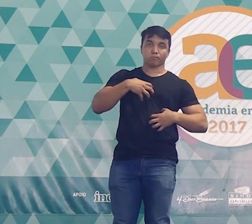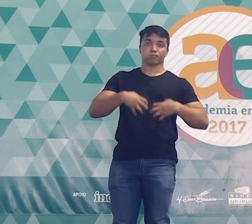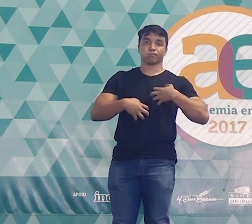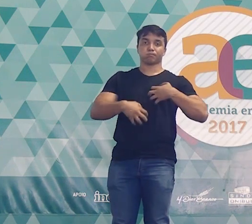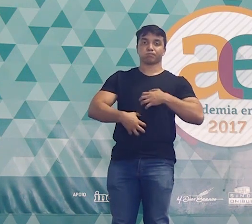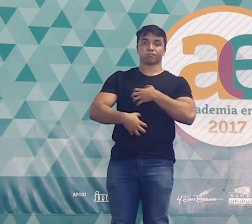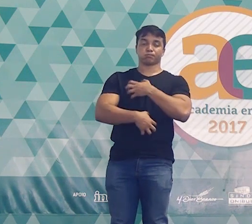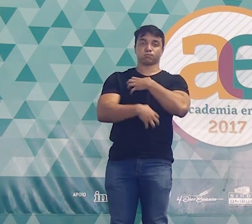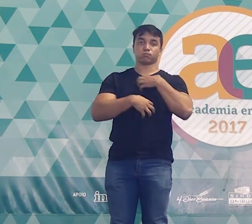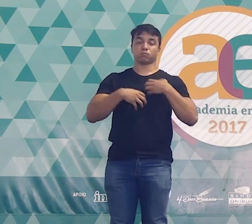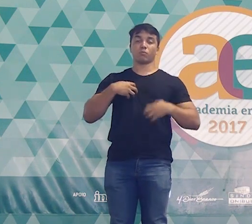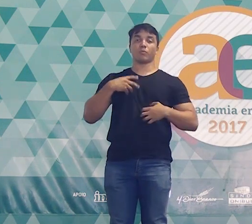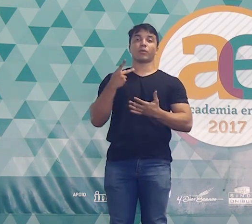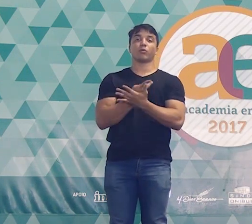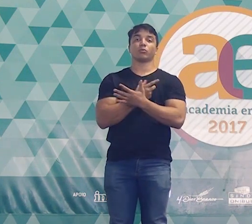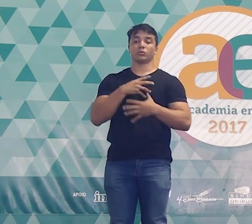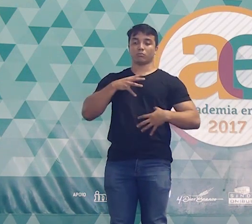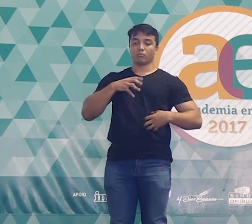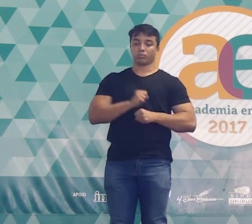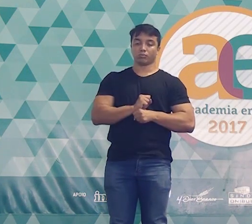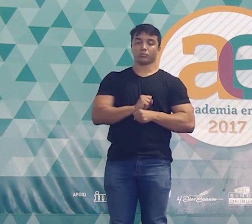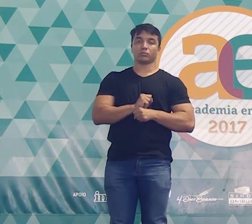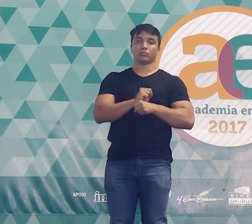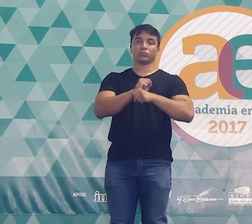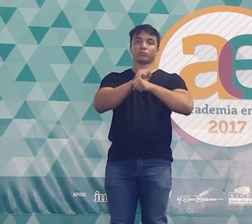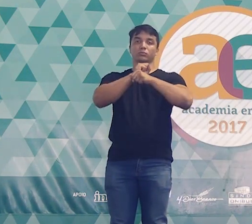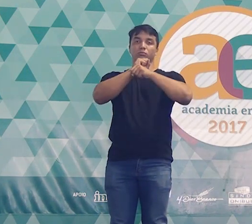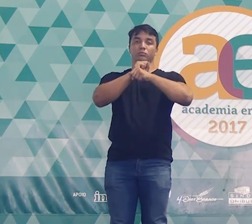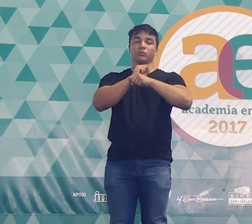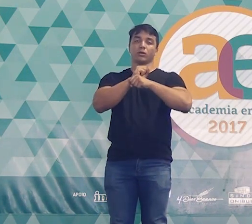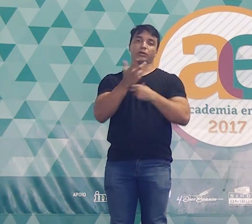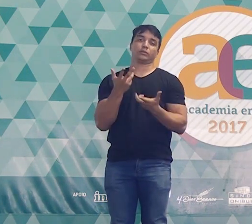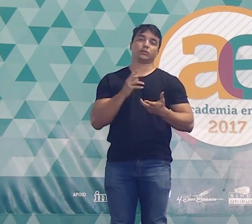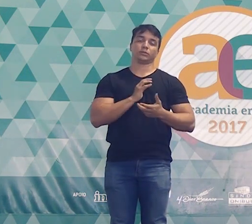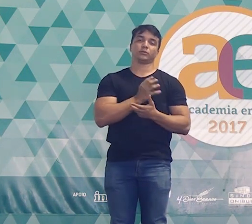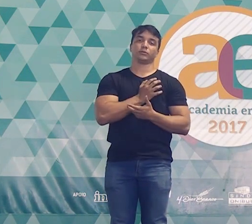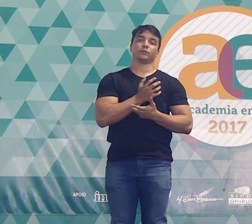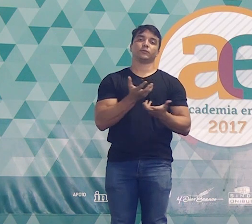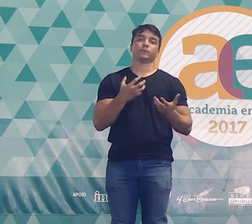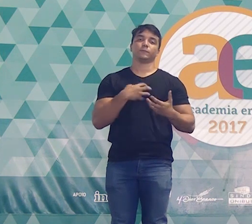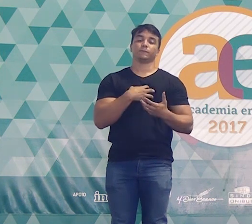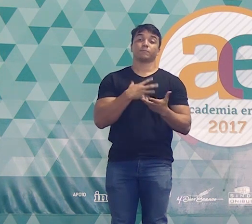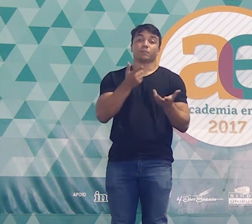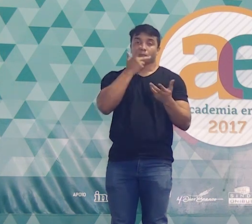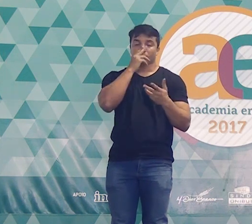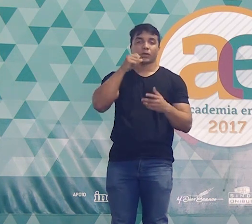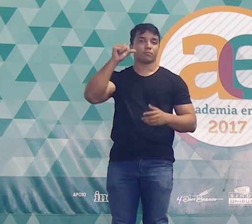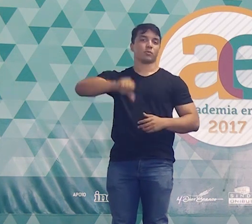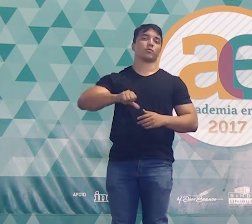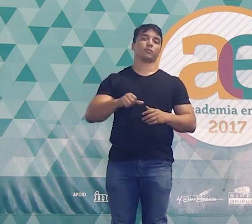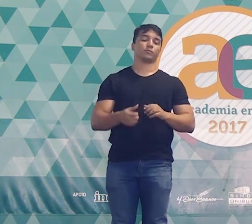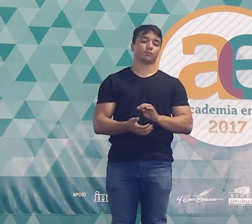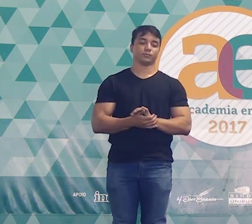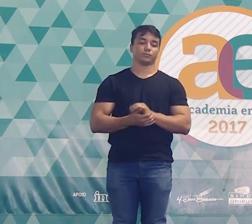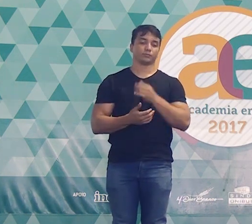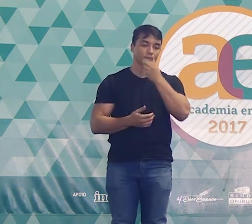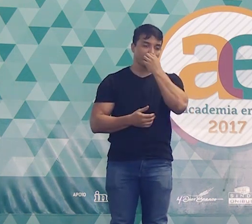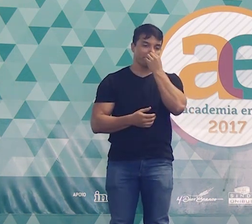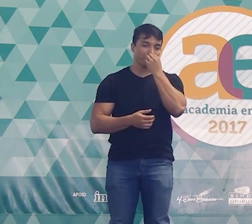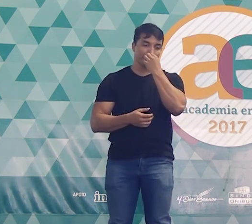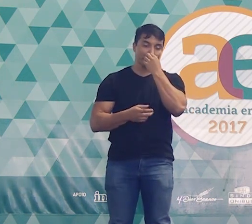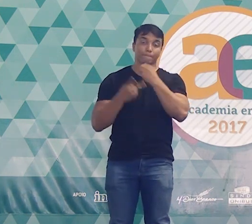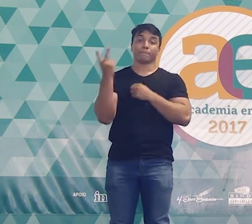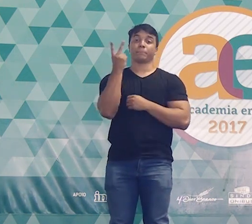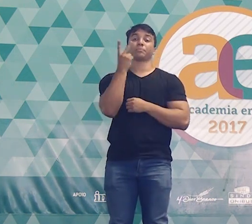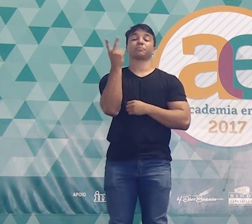órgãos e muitas vezes acontecem falências múltiplas. Já ouviram falar? E aí é pior, né? Ok?